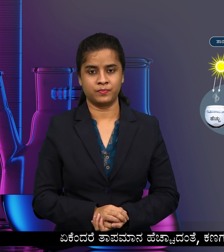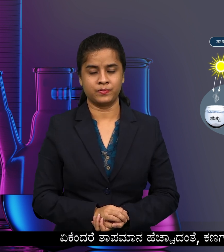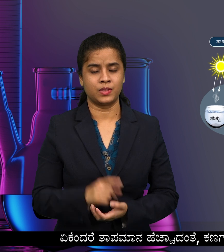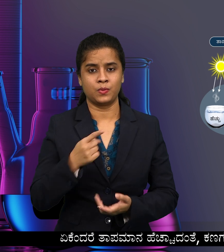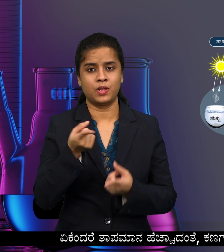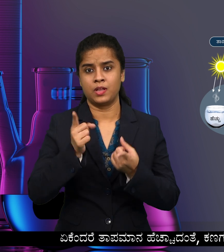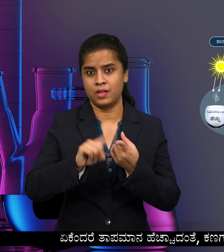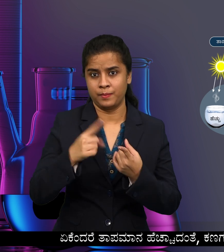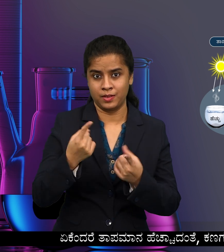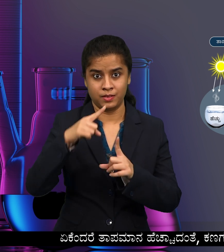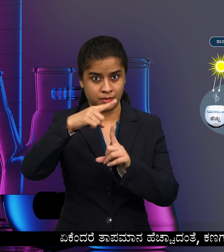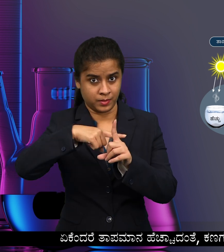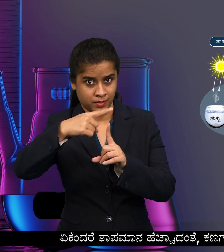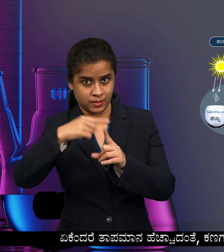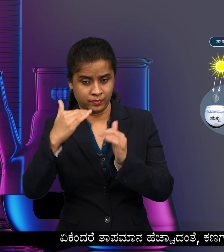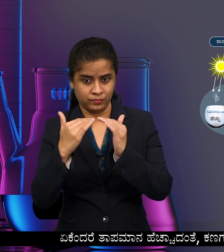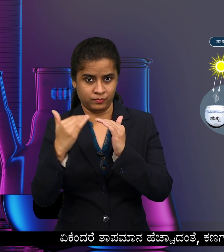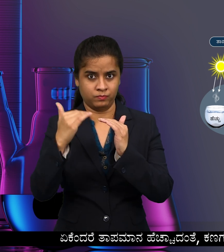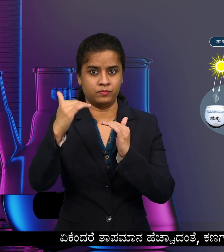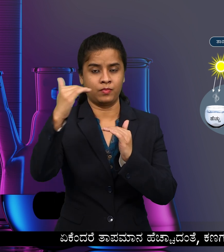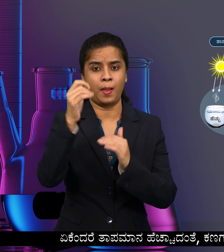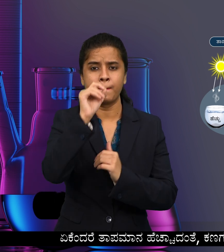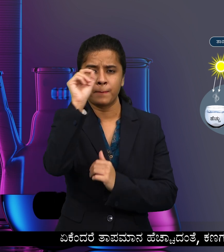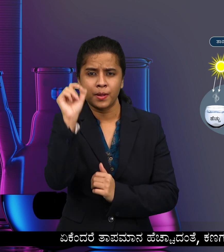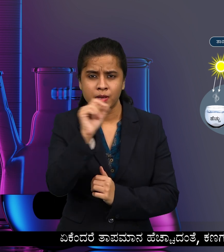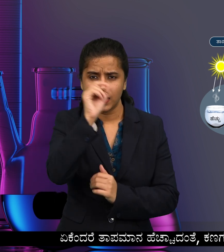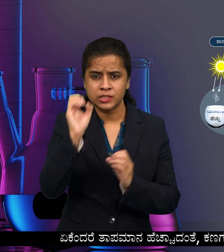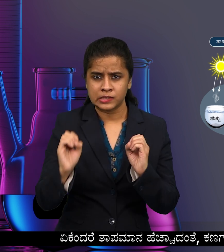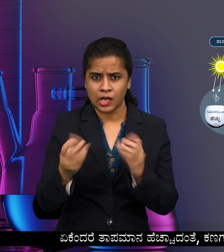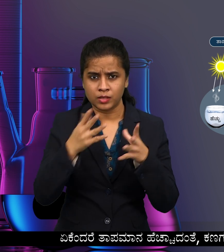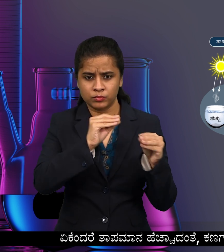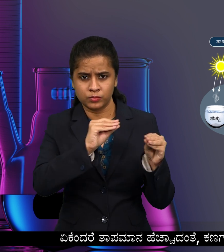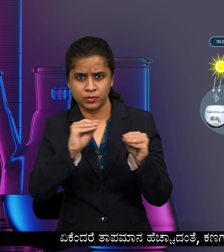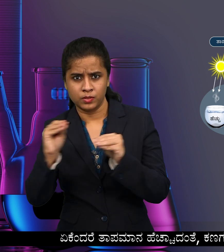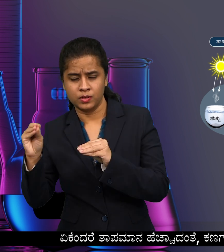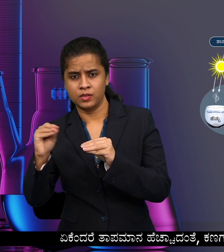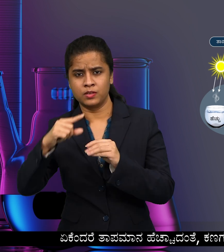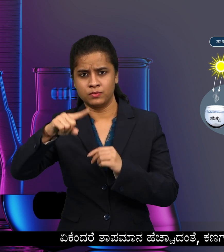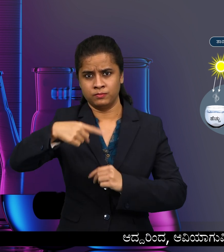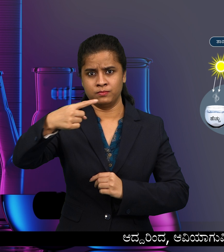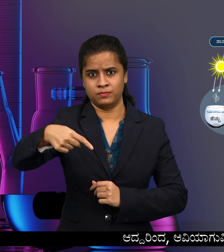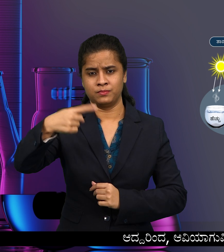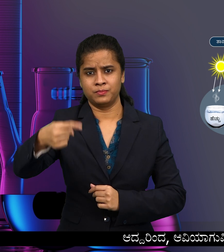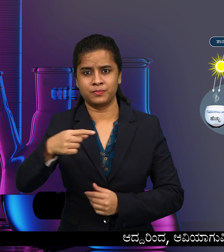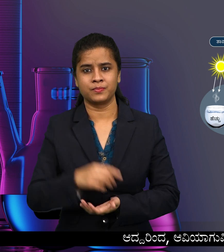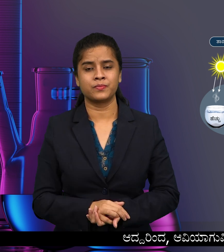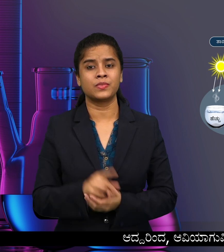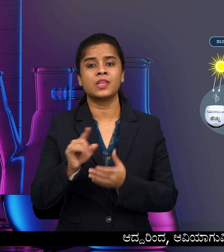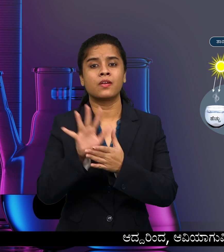ಏಕೆಂದರೆ ತಾಪಮಾನ ಹೆಚ್ಚಾದಂತೆ ಕಣಗಳು ಯಾದೃಚ್ಛಿಕವಾಗಿ ಚಲಿಸಲು ಪ್ರಾರಂಭಿಸುತ್ತವೆ.